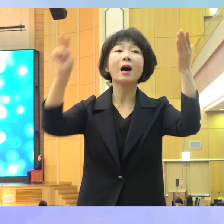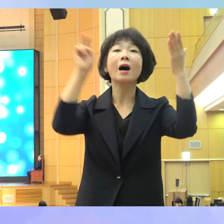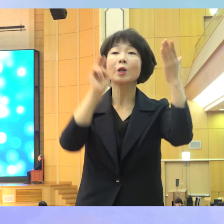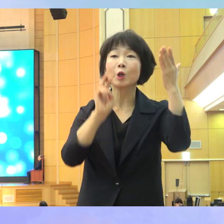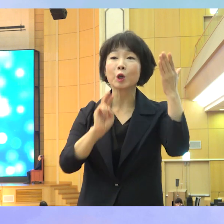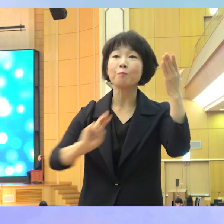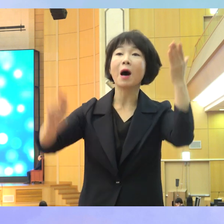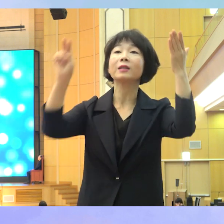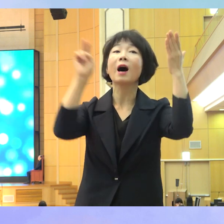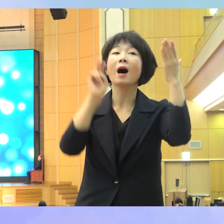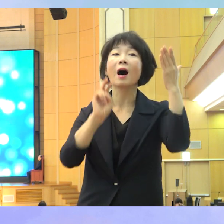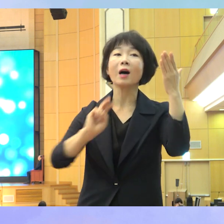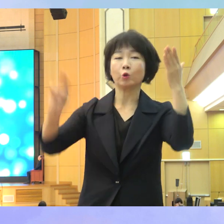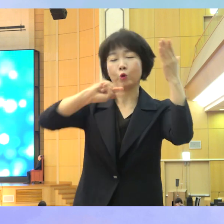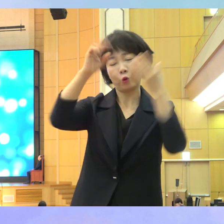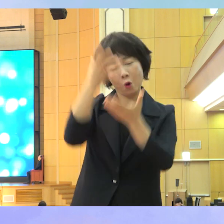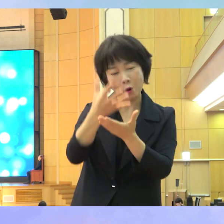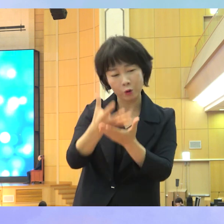찬양을